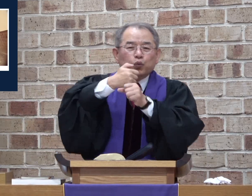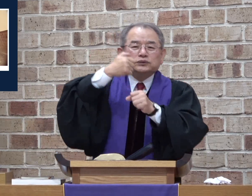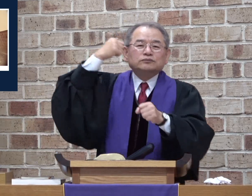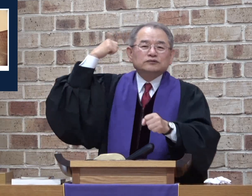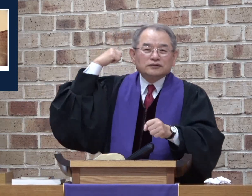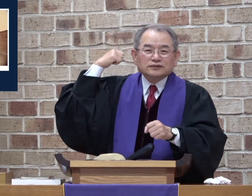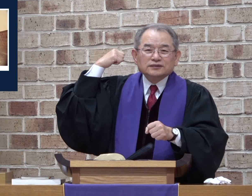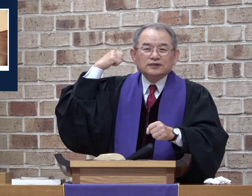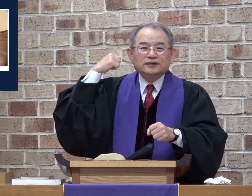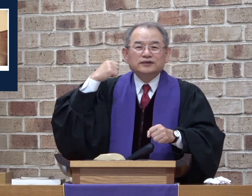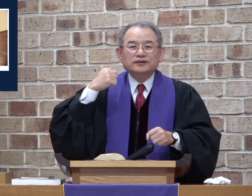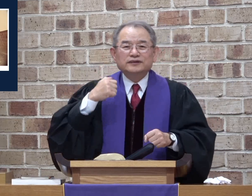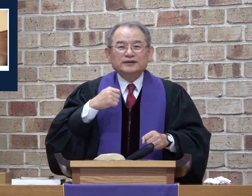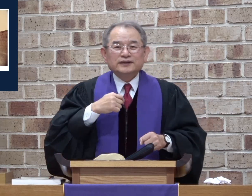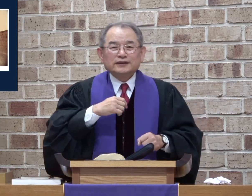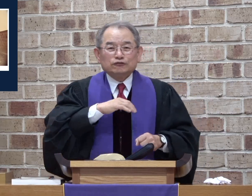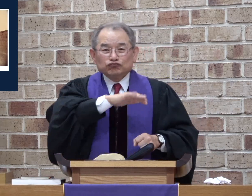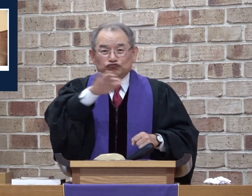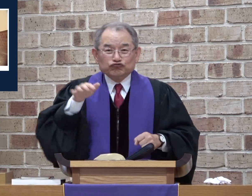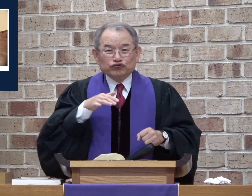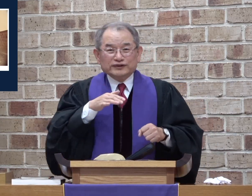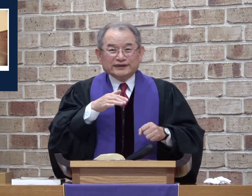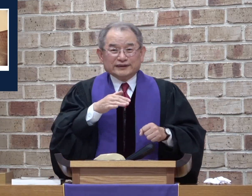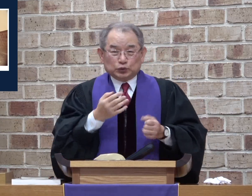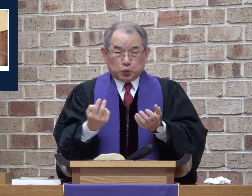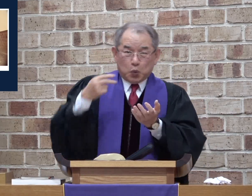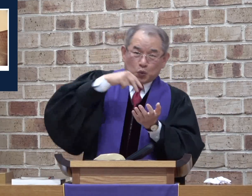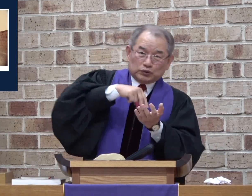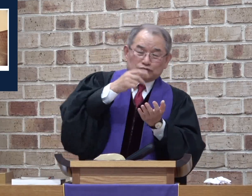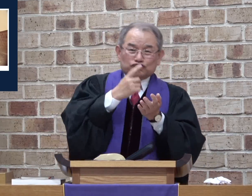50년 전에 우리 교회가